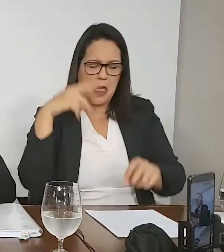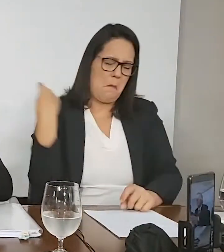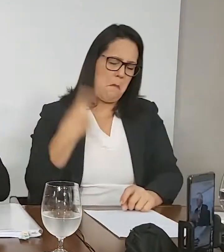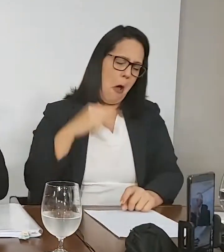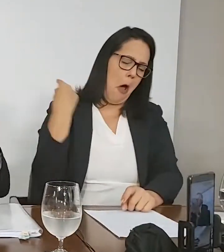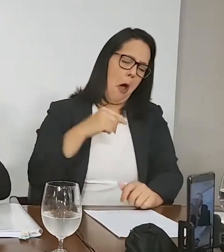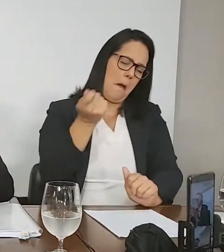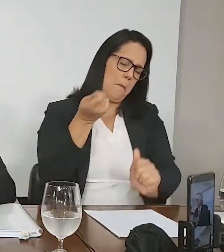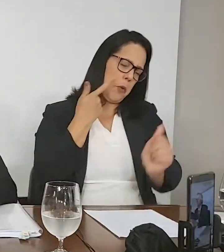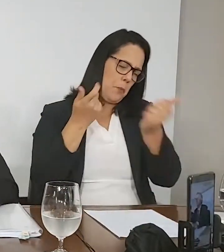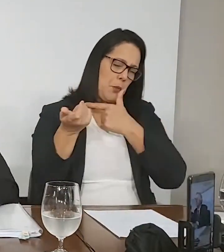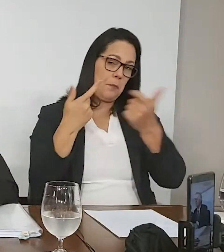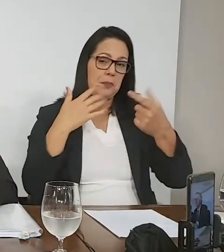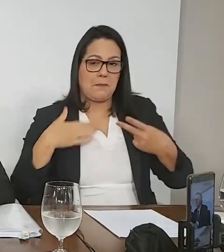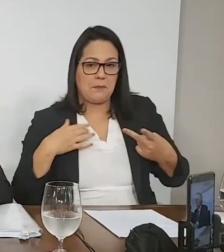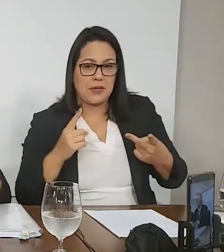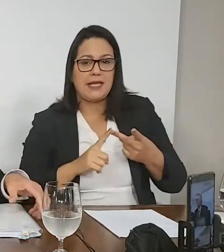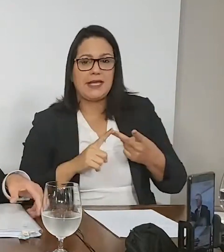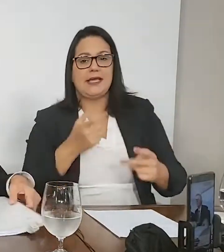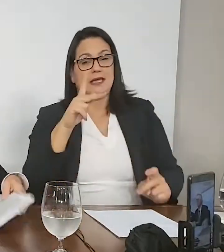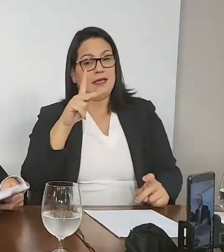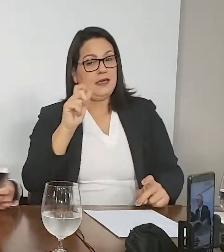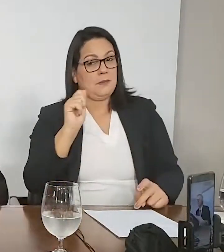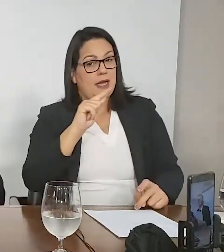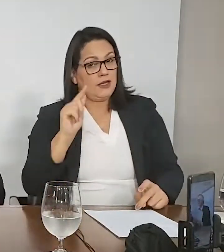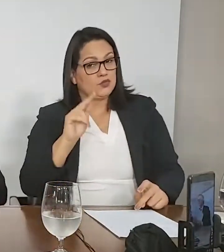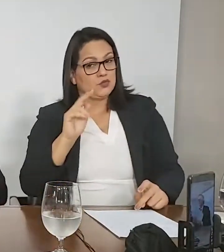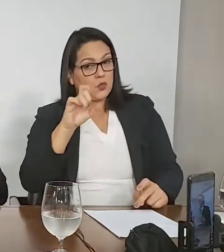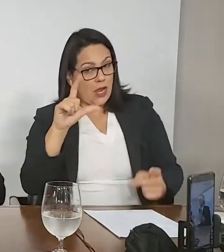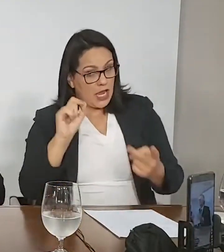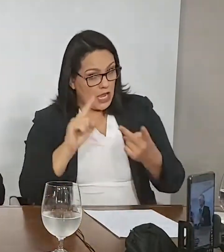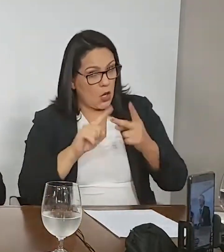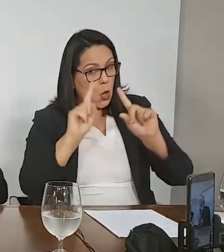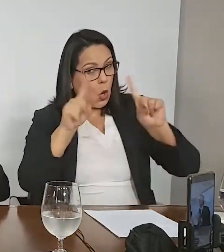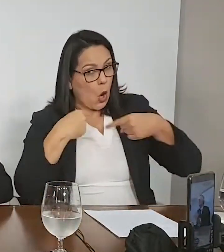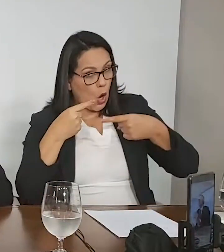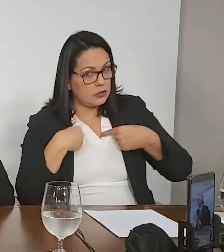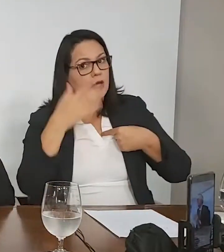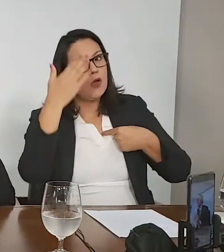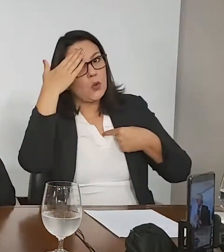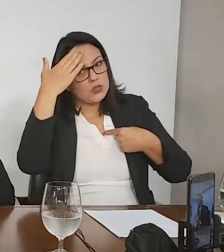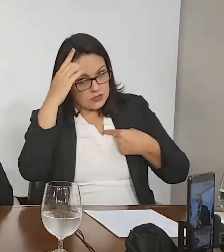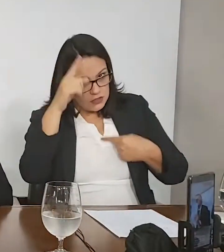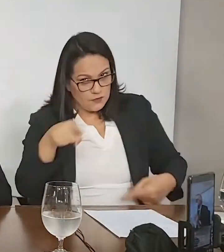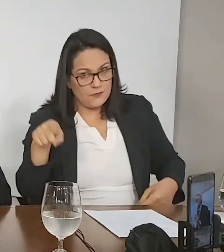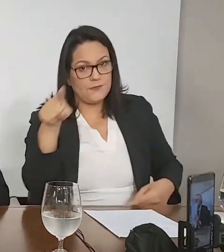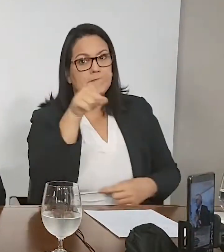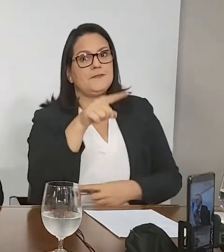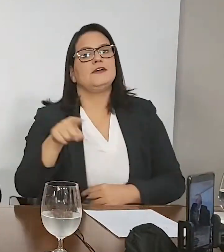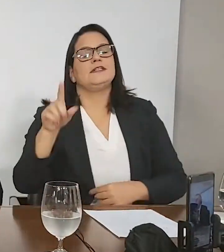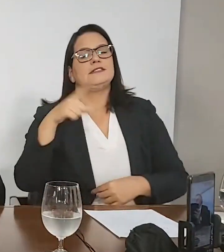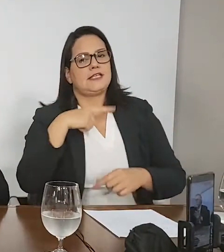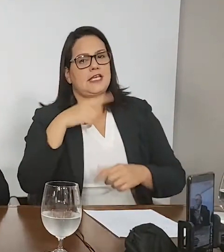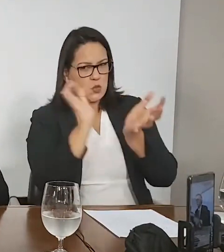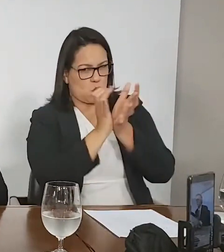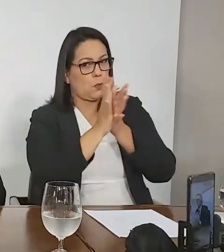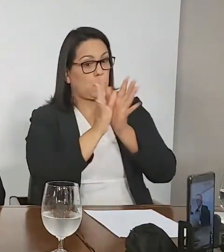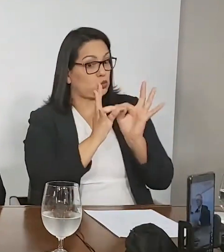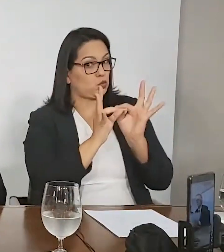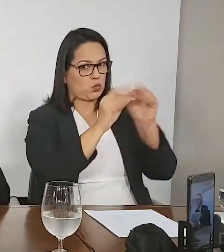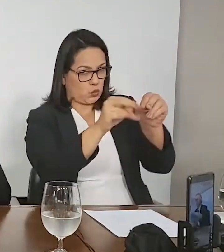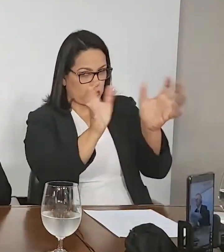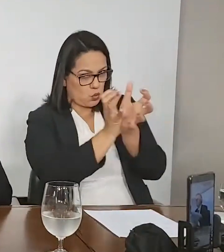muito em mim, no Pazuello, nos criticou tanto. Eu sei que vocês aí, parte da imprensa, são todos,